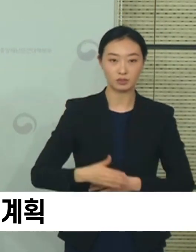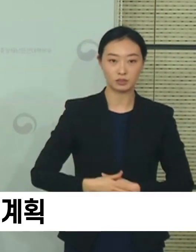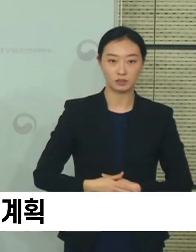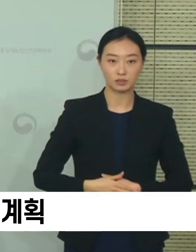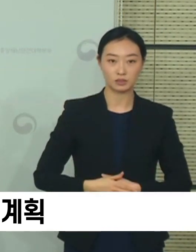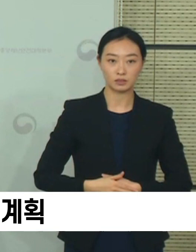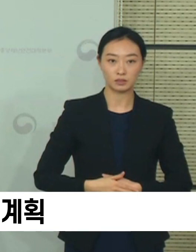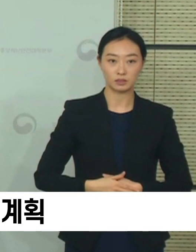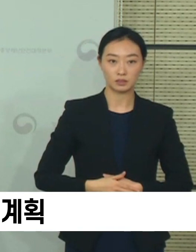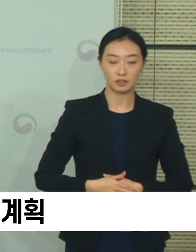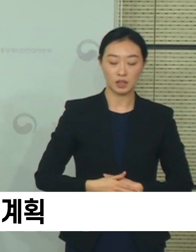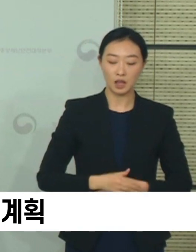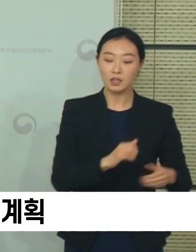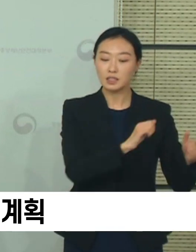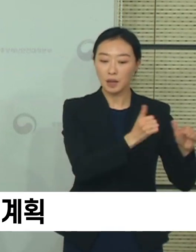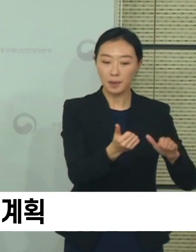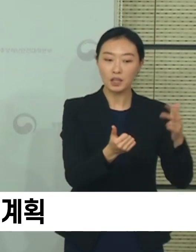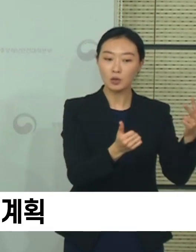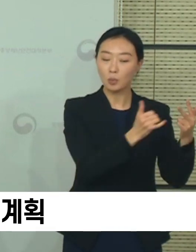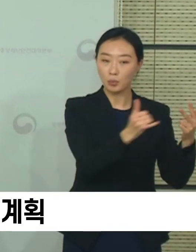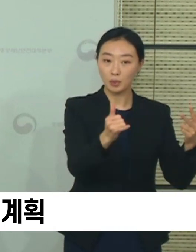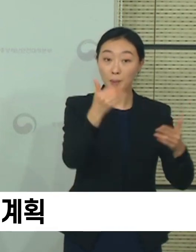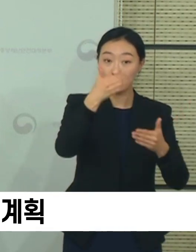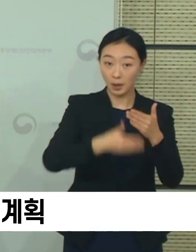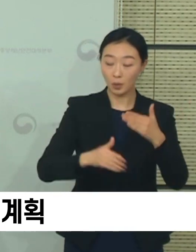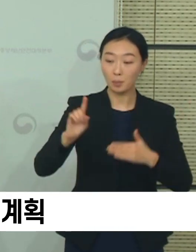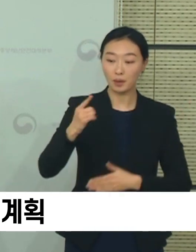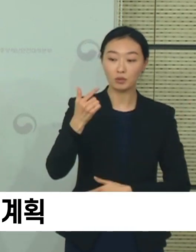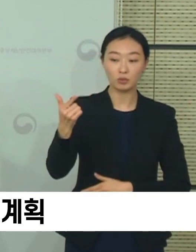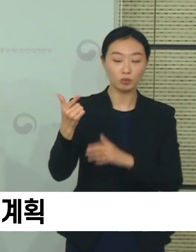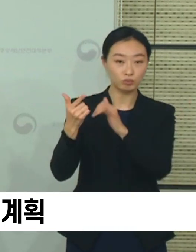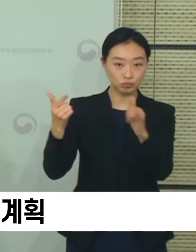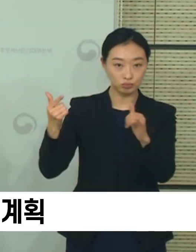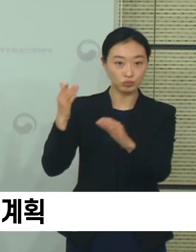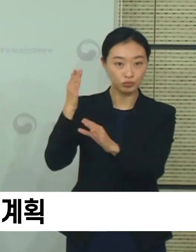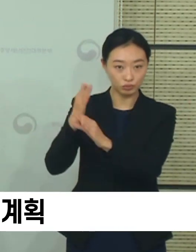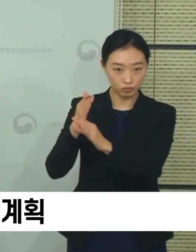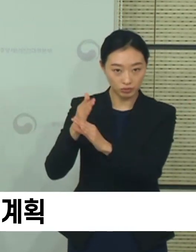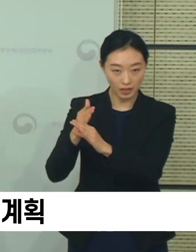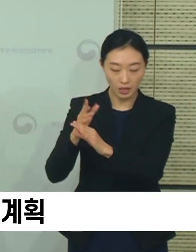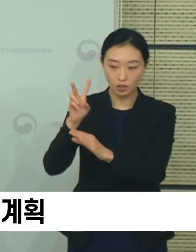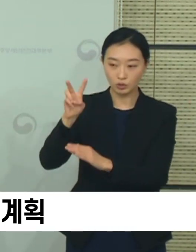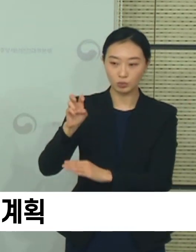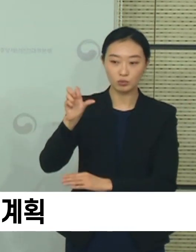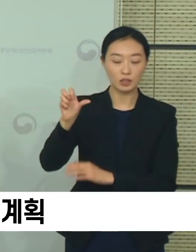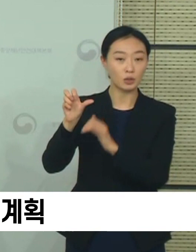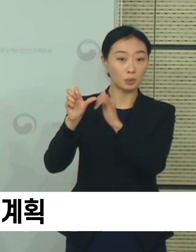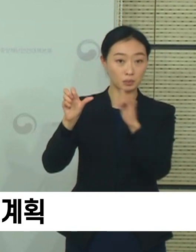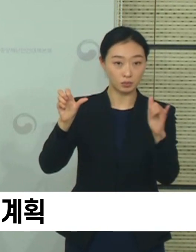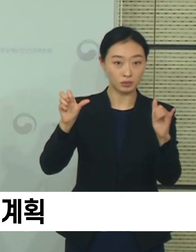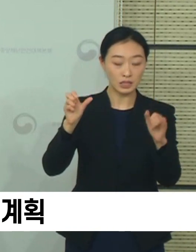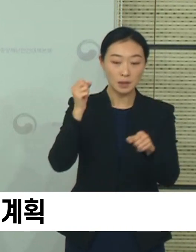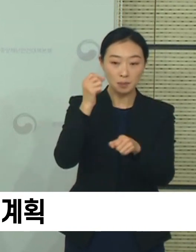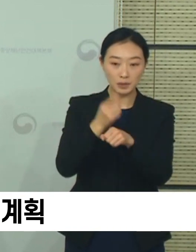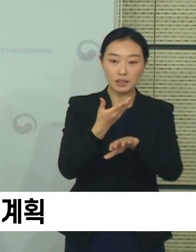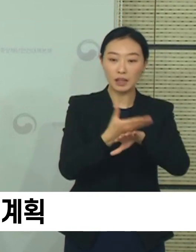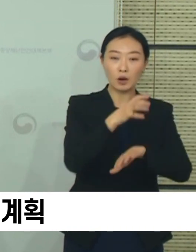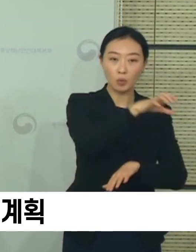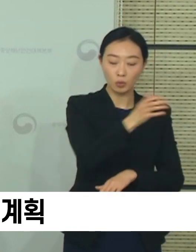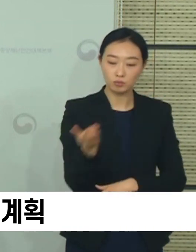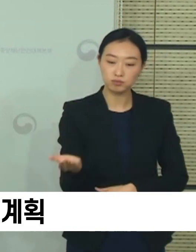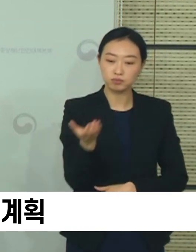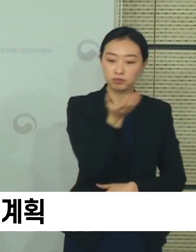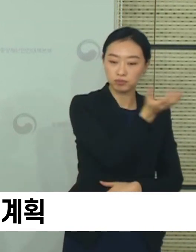사망하신 분 7분을 제외하고 106분 중에 지금 25분은 저희가 이송을 하고